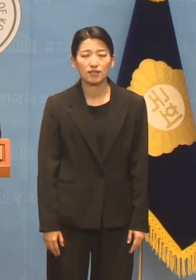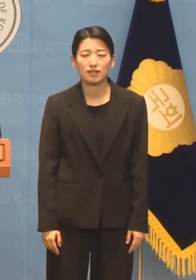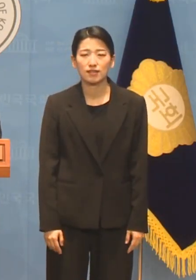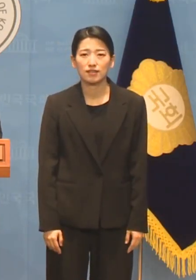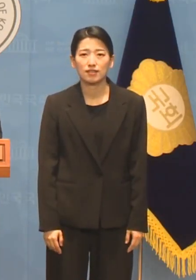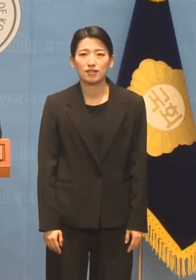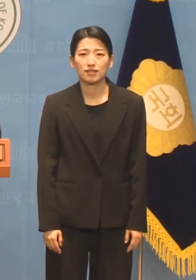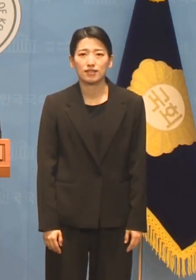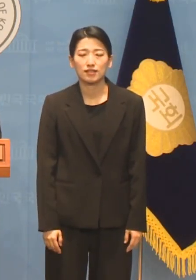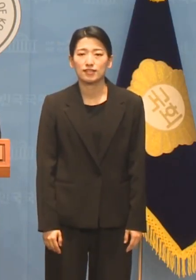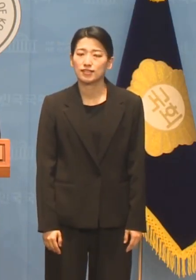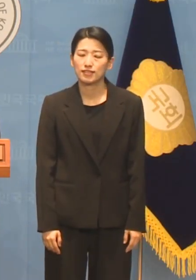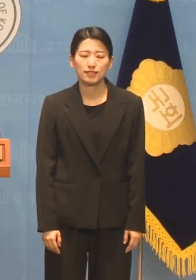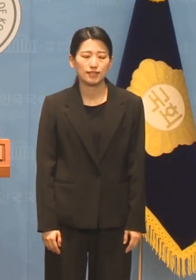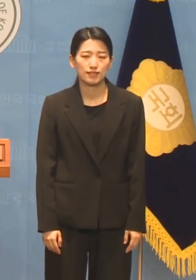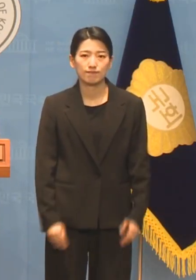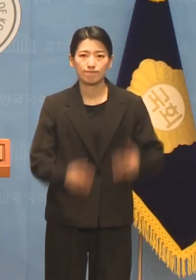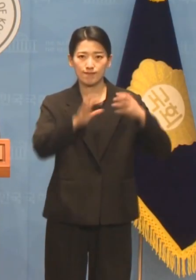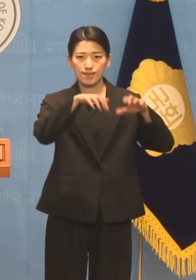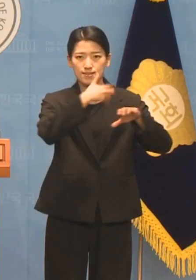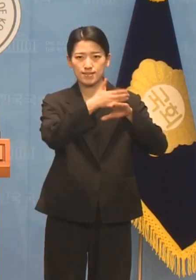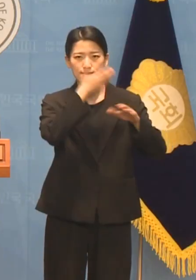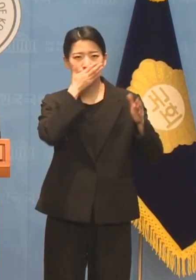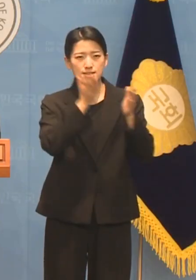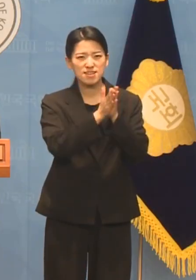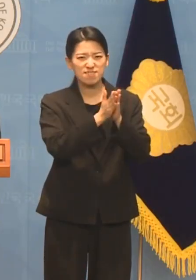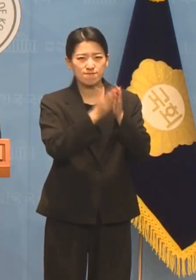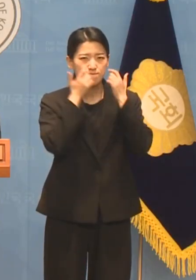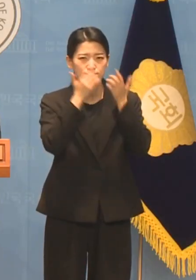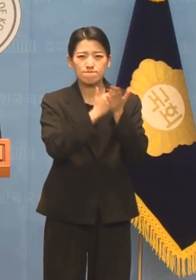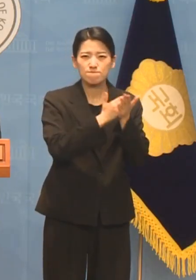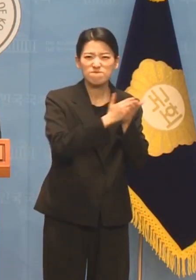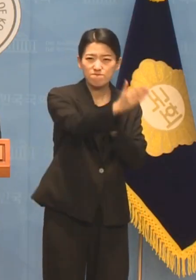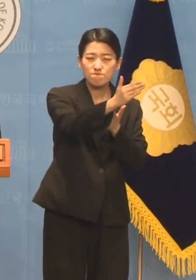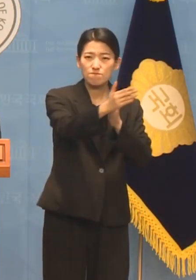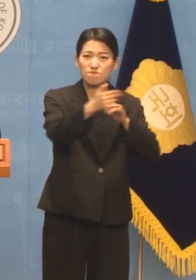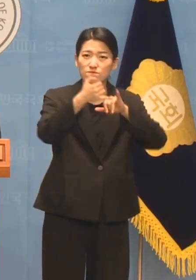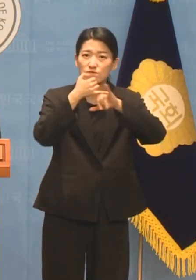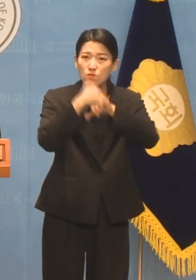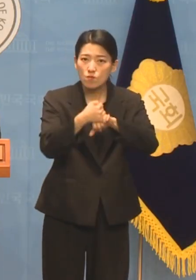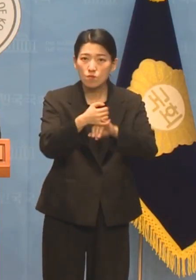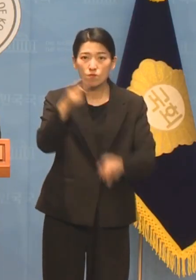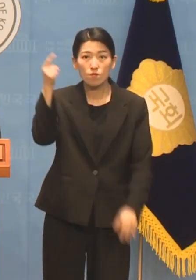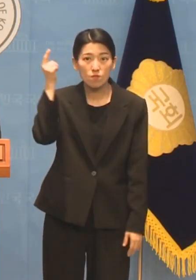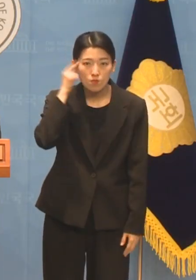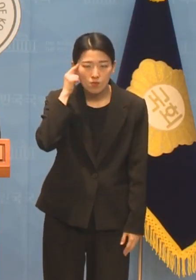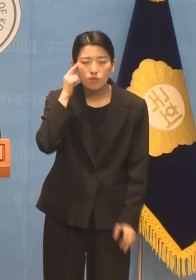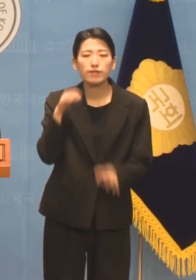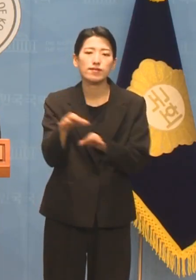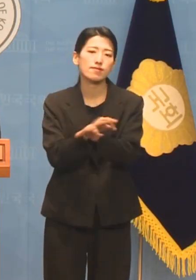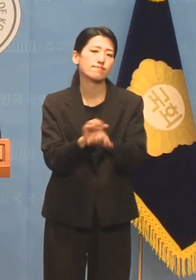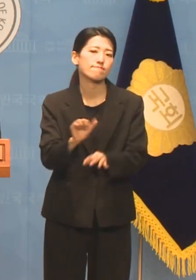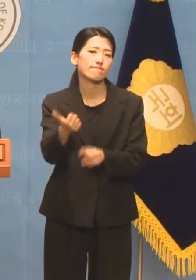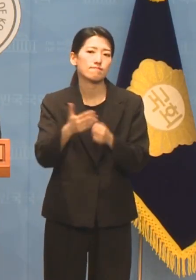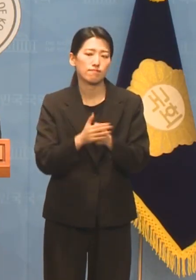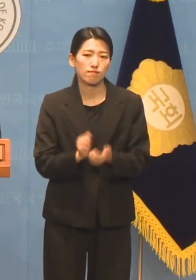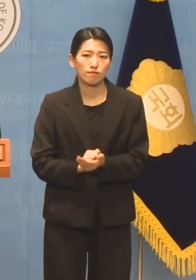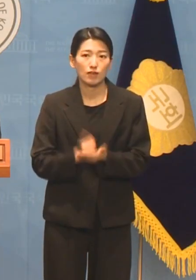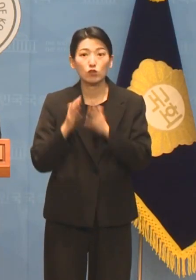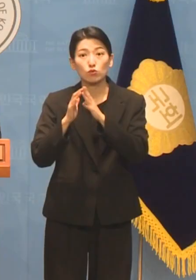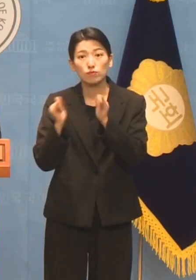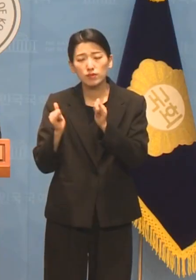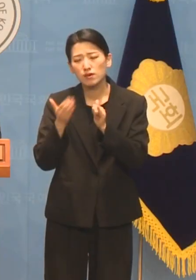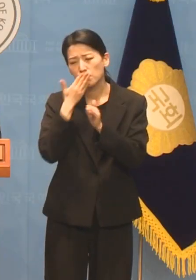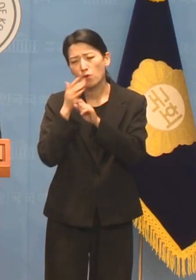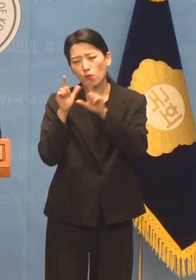이 무도한 내란 세력들을 철저히 척결해야 할 가장 중요한 이유입니다. 우리 국민들이 먹고 살기